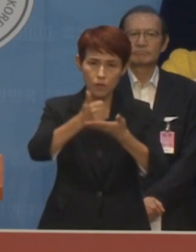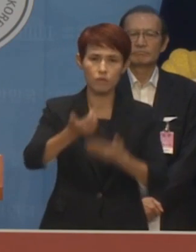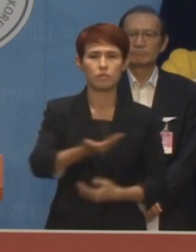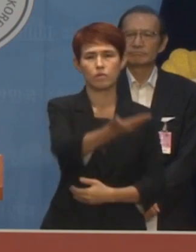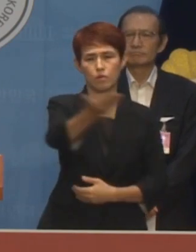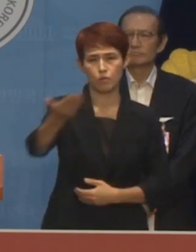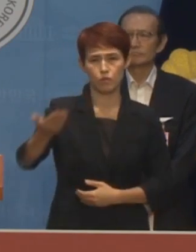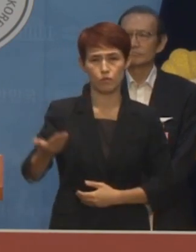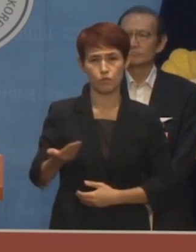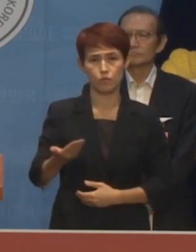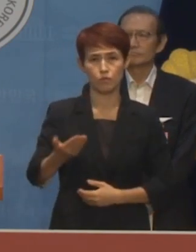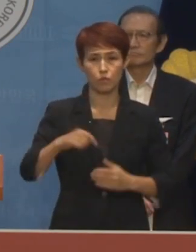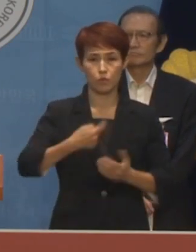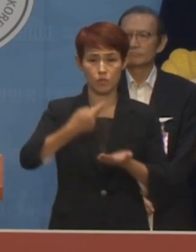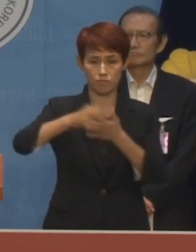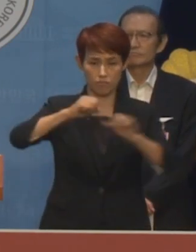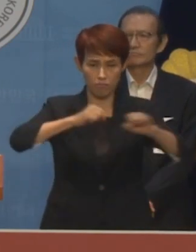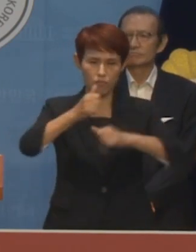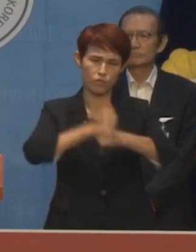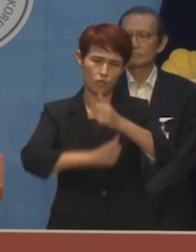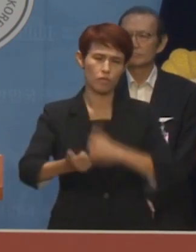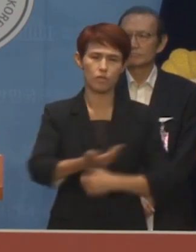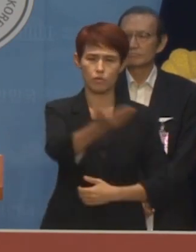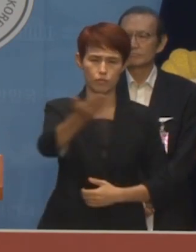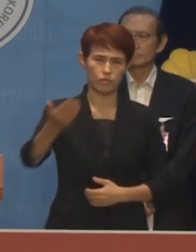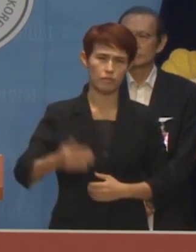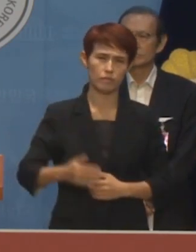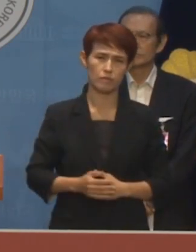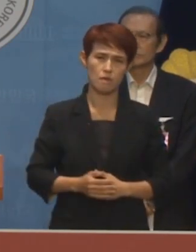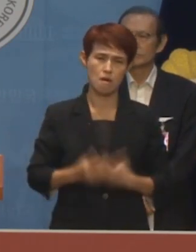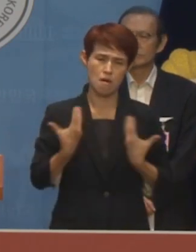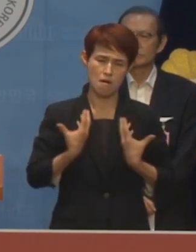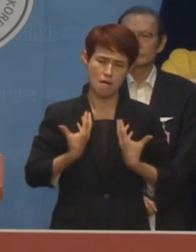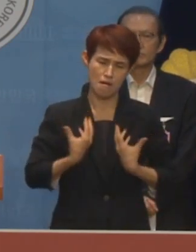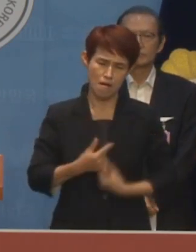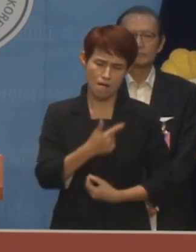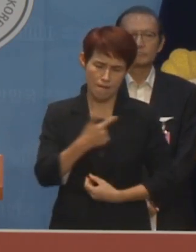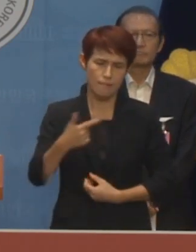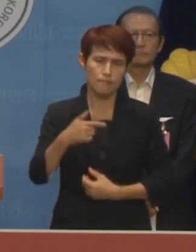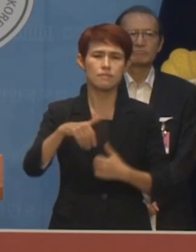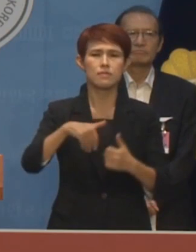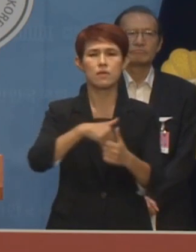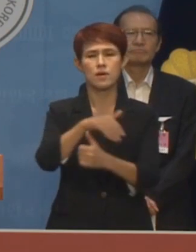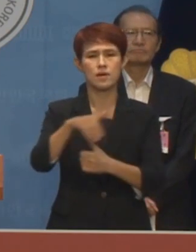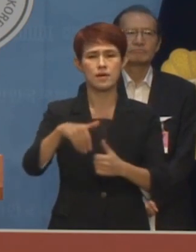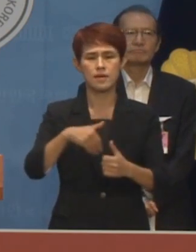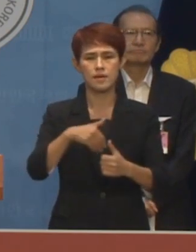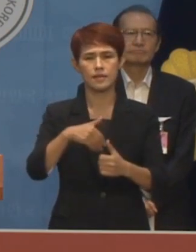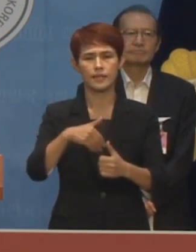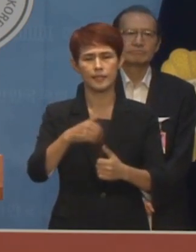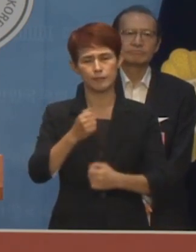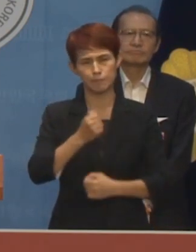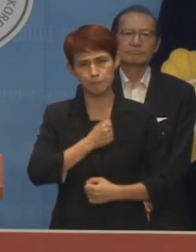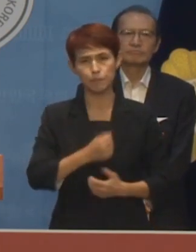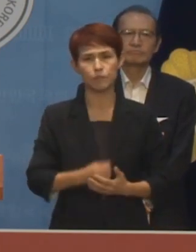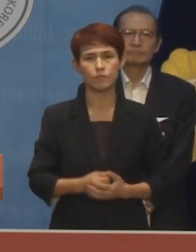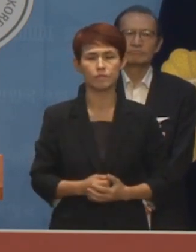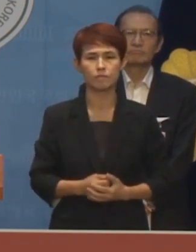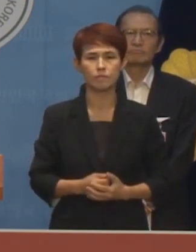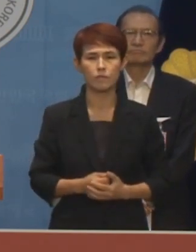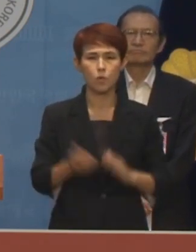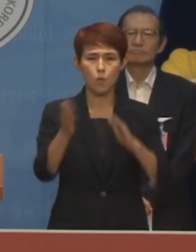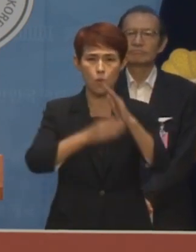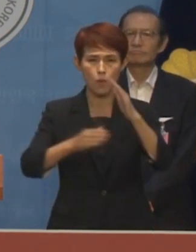독립선열 후손 여러분, 참담한 현 시국을 타파하고 공공의 선을 지키며 민족